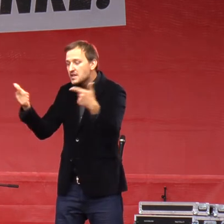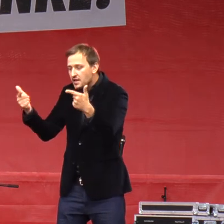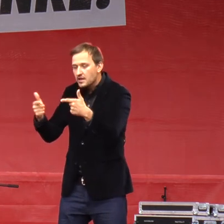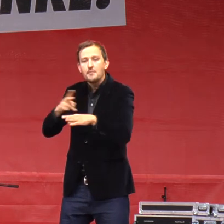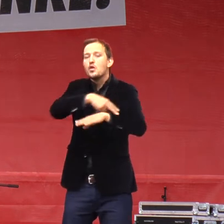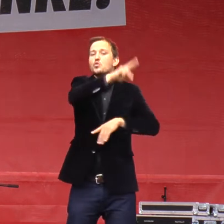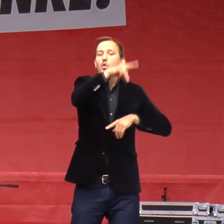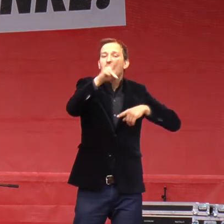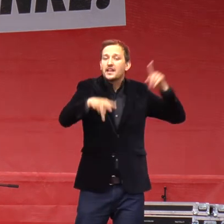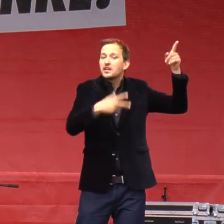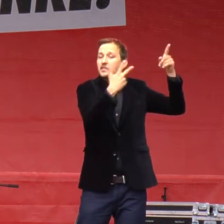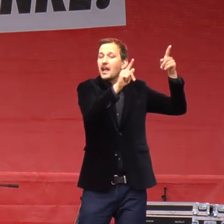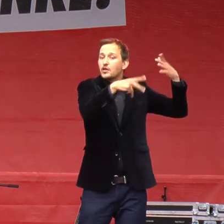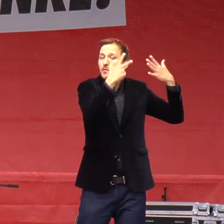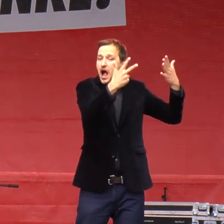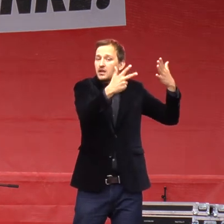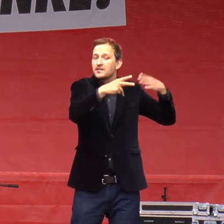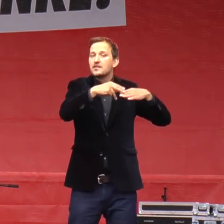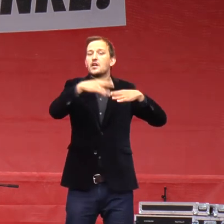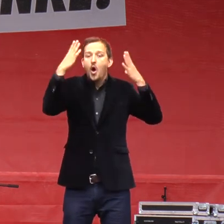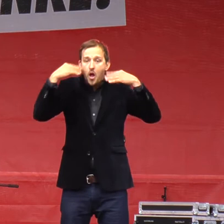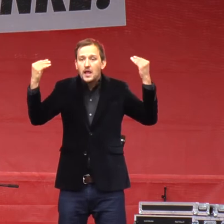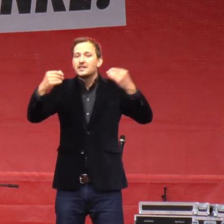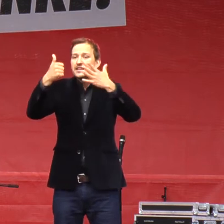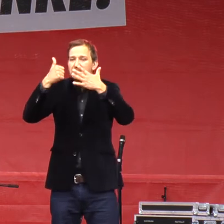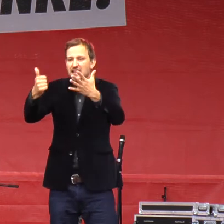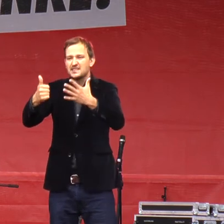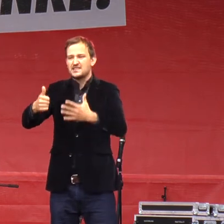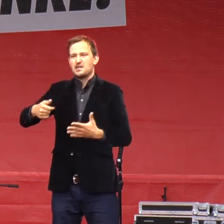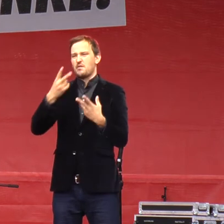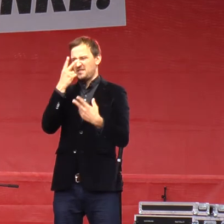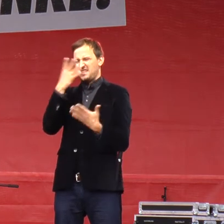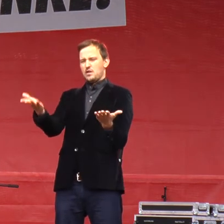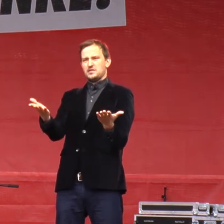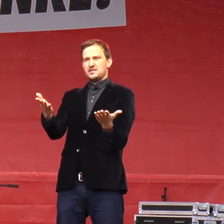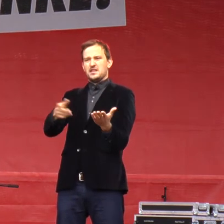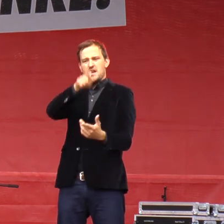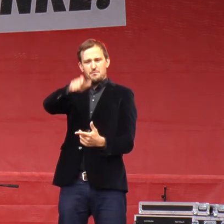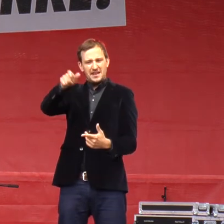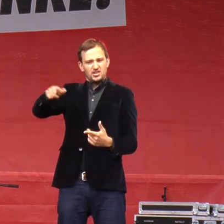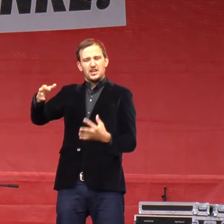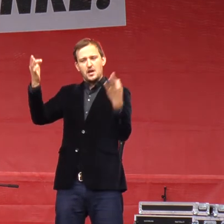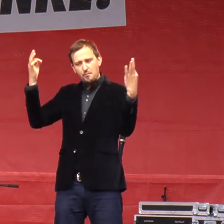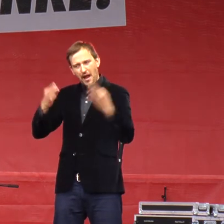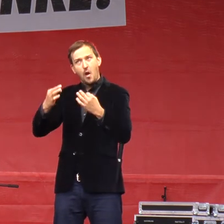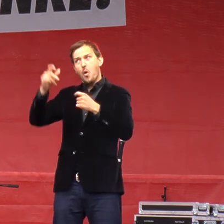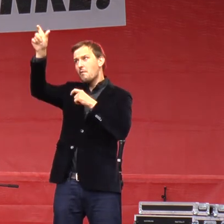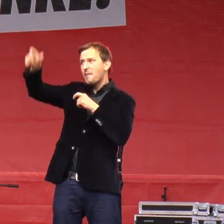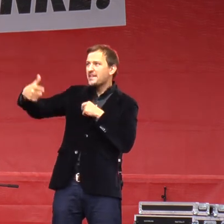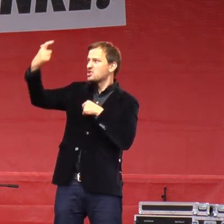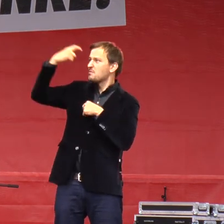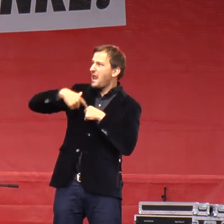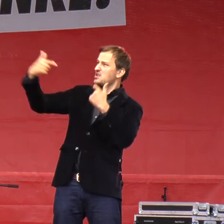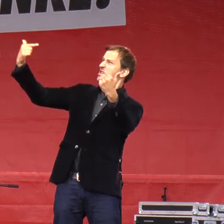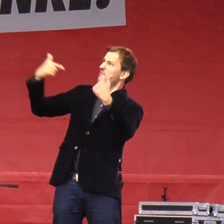Norwegen 3,8, in den Niederlanden 6. Ja, wo leben wir denn? Die Menschen sind doch auf menschliche Pflege angewiesen und